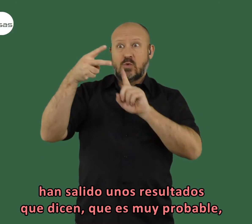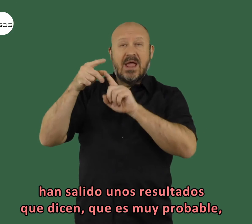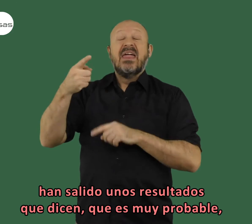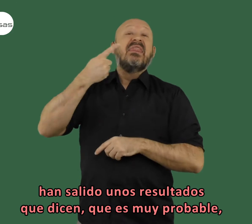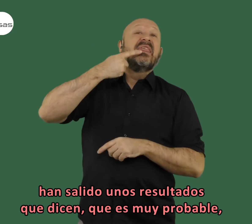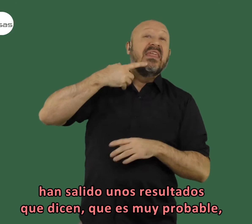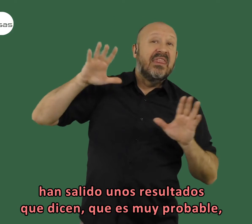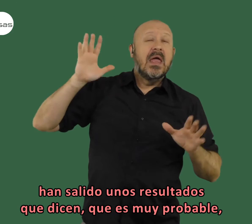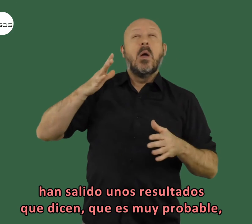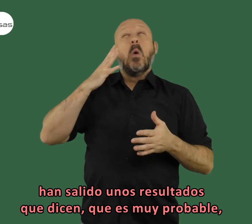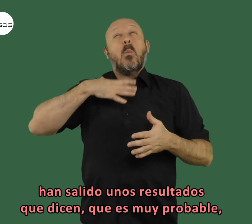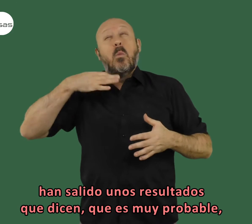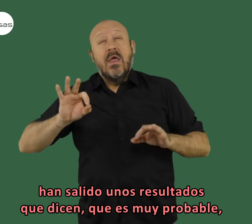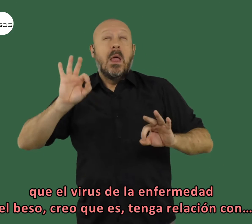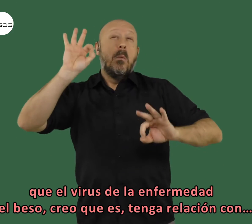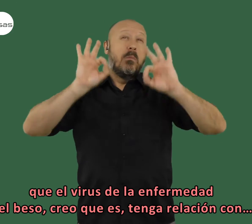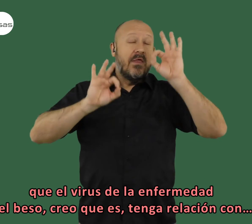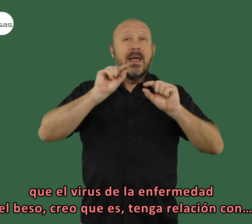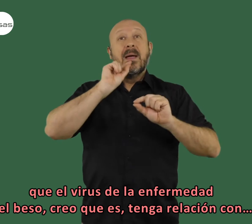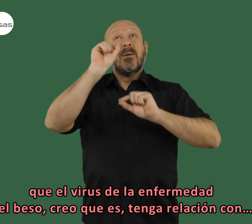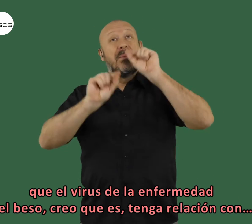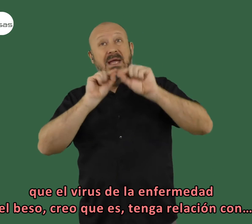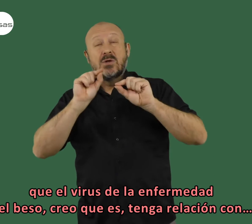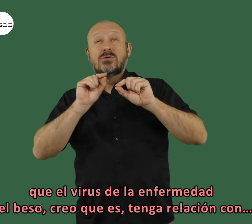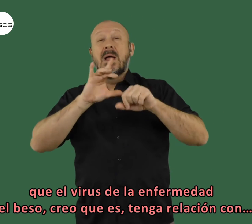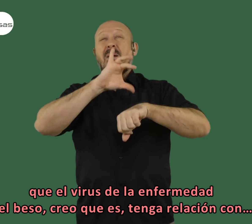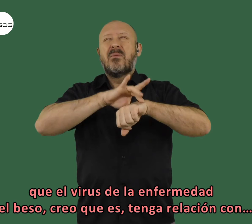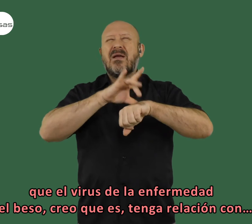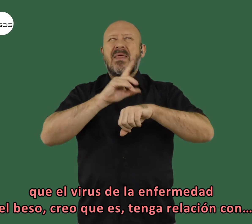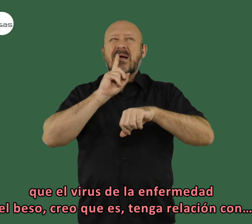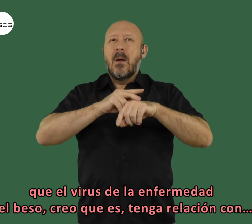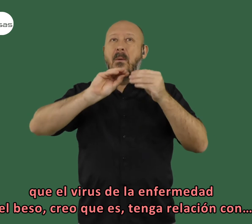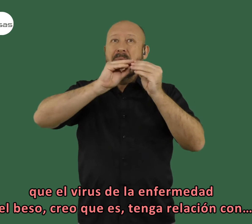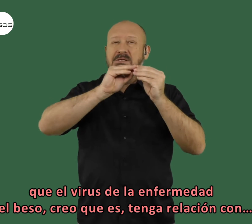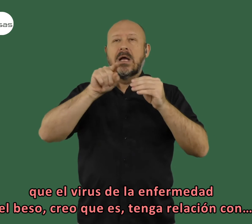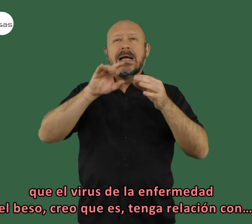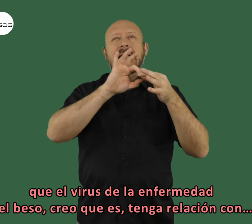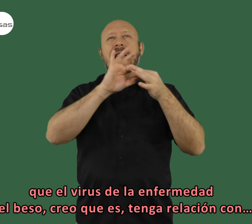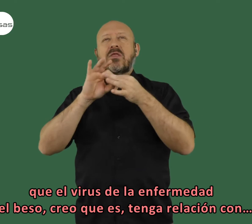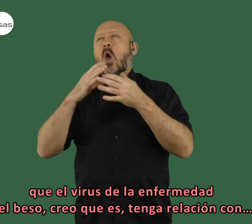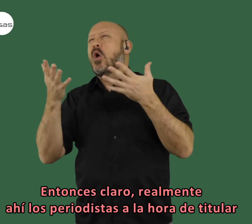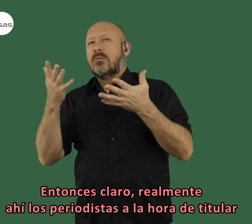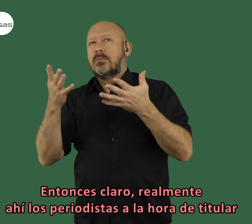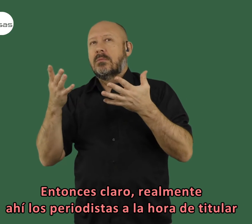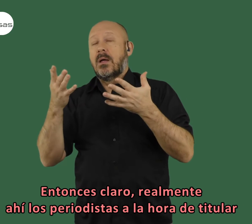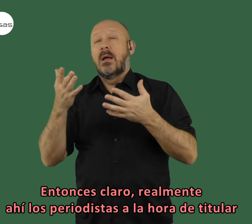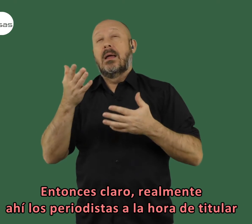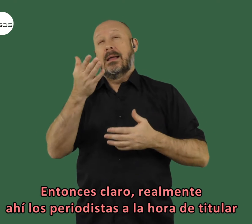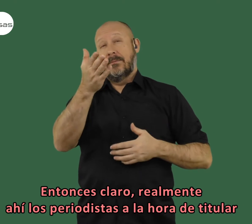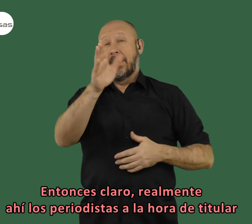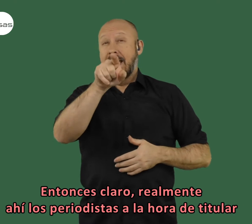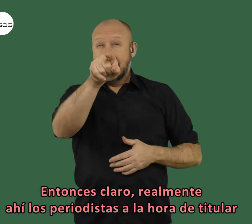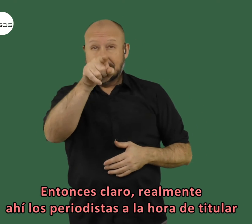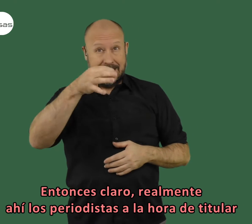unos resultados que dicen que es muy probable que el virus de la enfermedad del beso, creo que es, tenga relación con. Entonces,